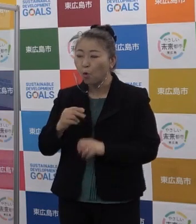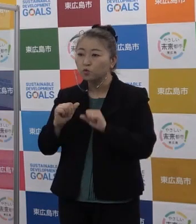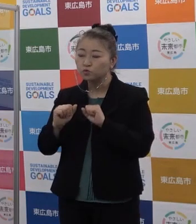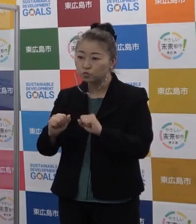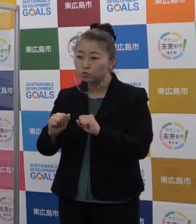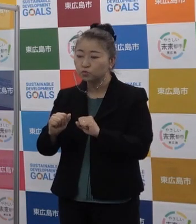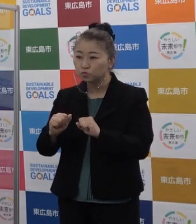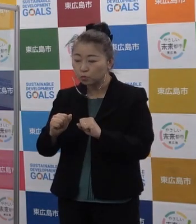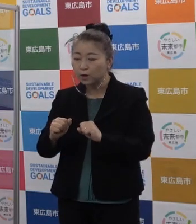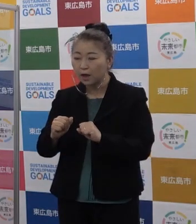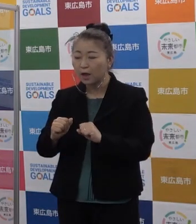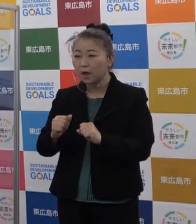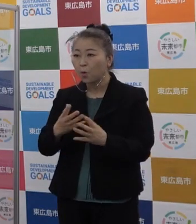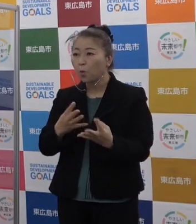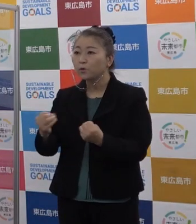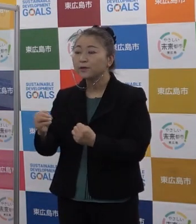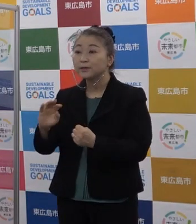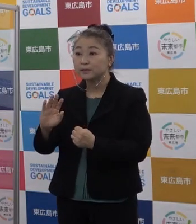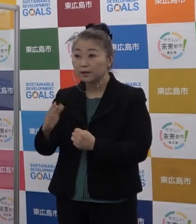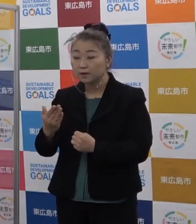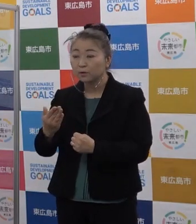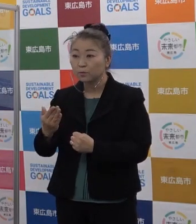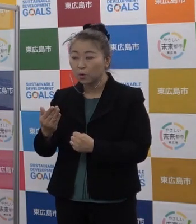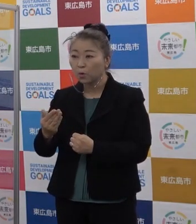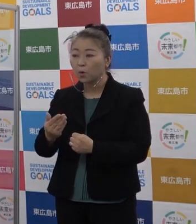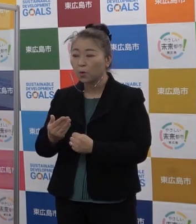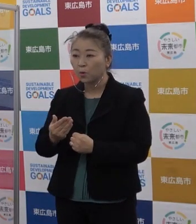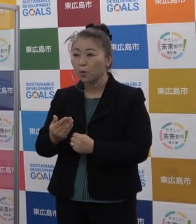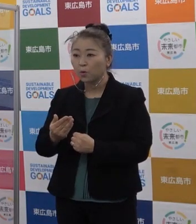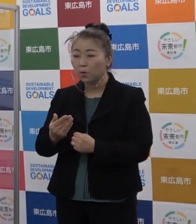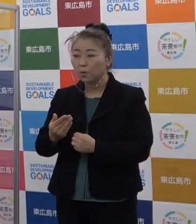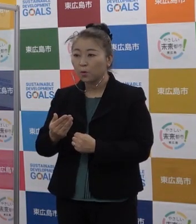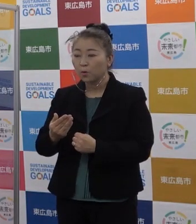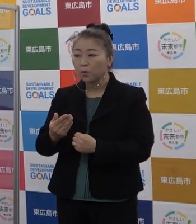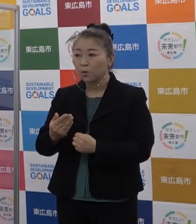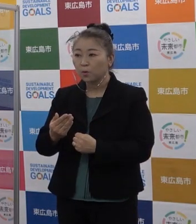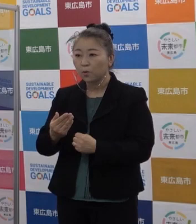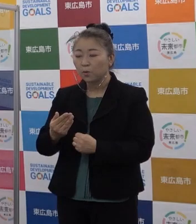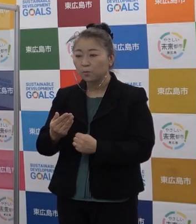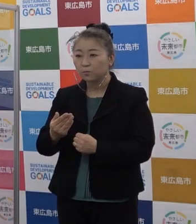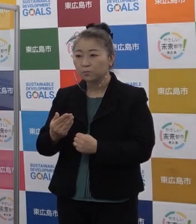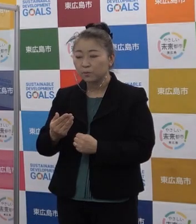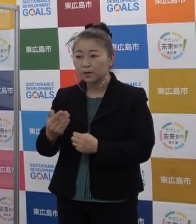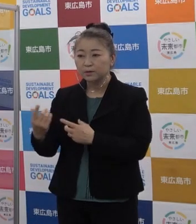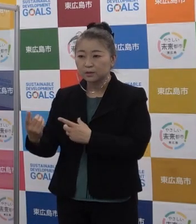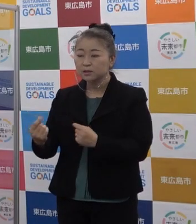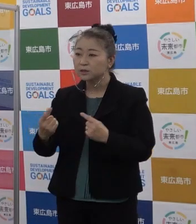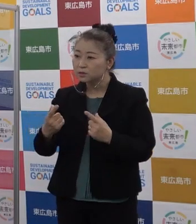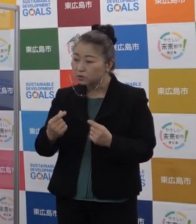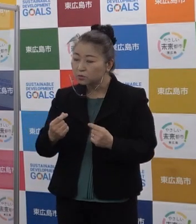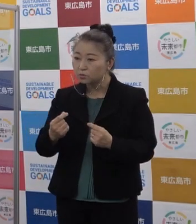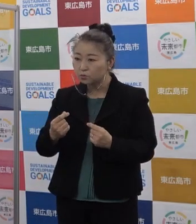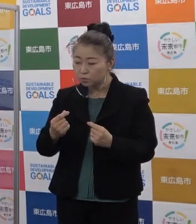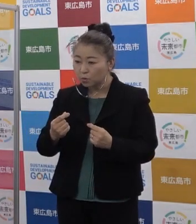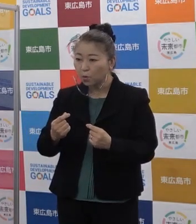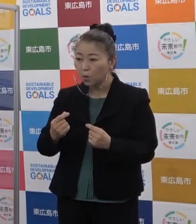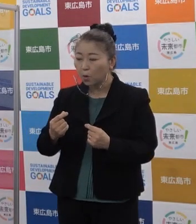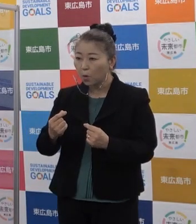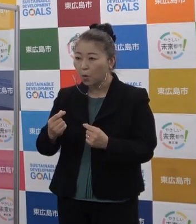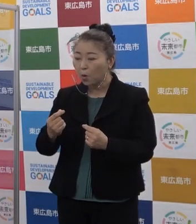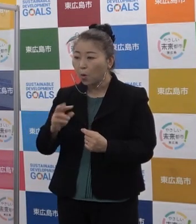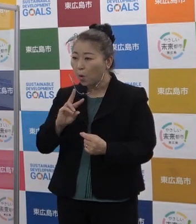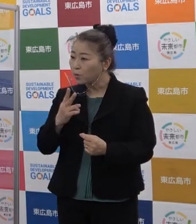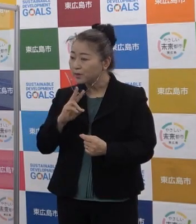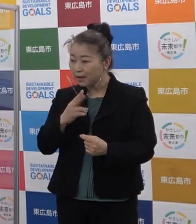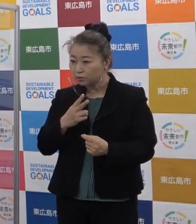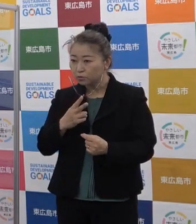ありますけど、自動翻訳というんでしょうかね、それでやるケースが多いのでありますが、まあ、ちゃんとした翻訳作業を経て情